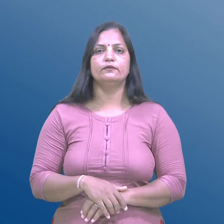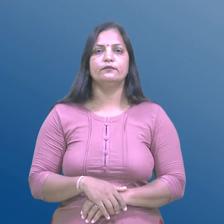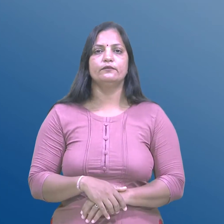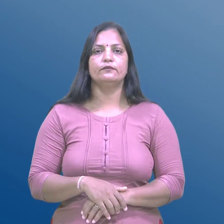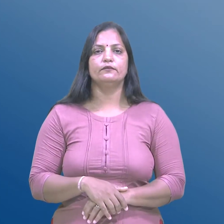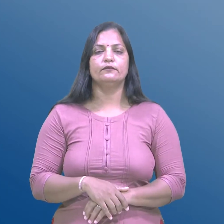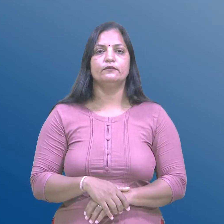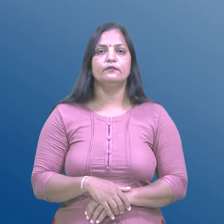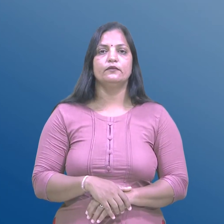પોસ્ટલ અને માહિતી,